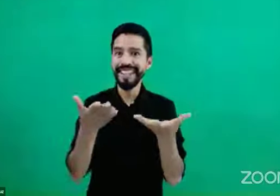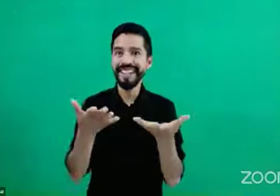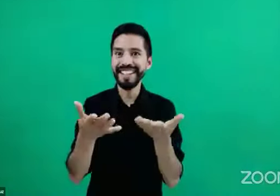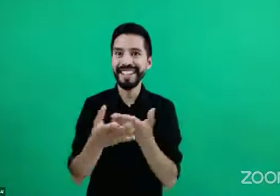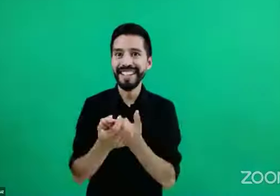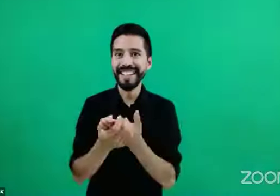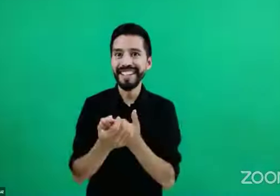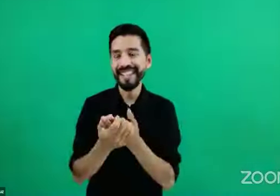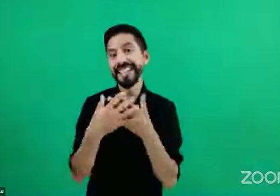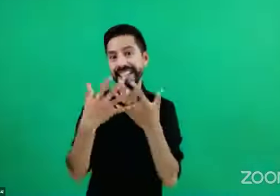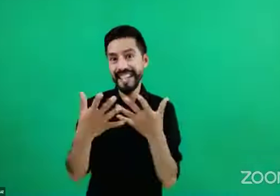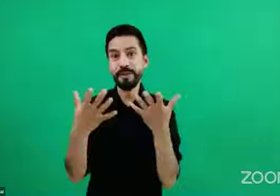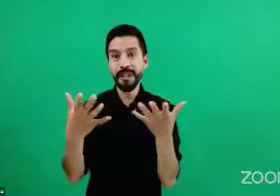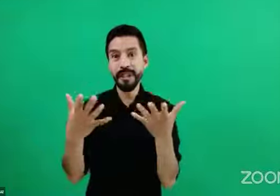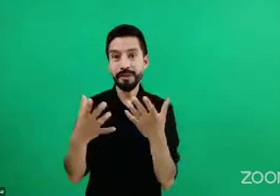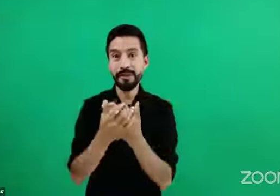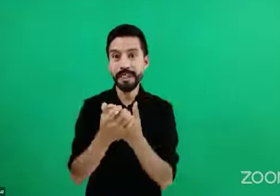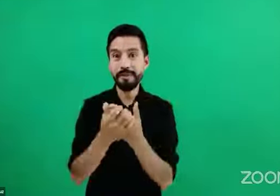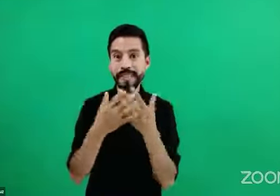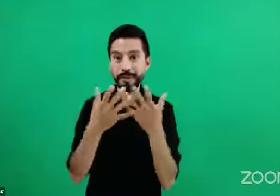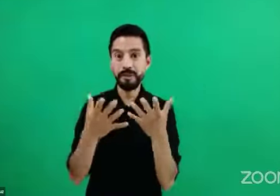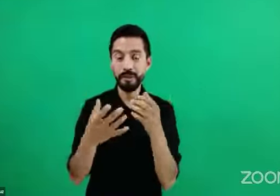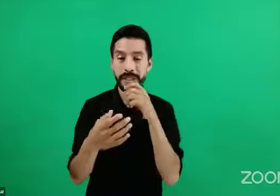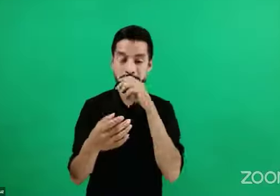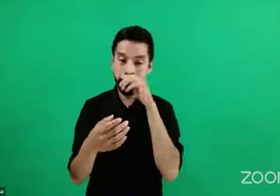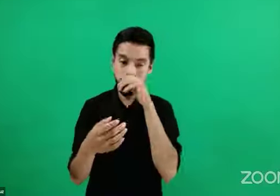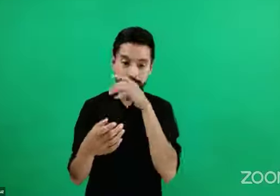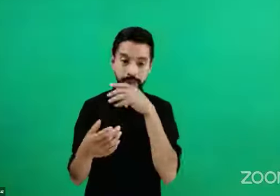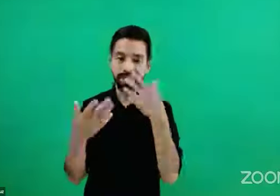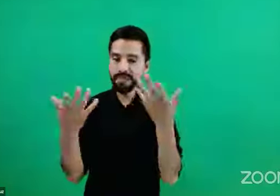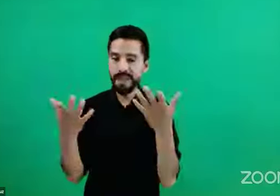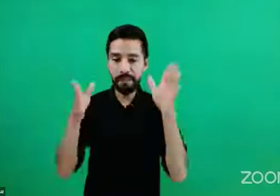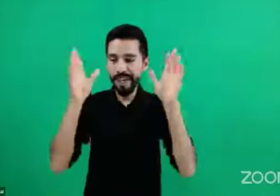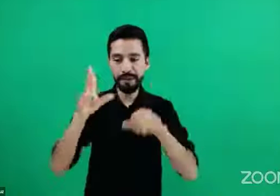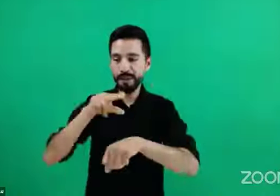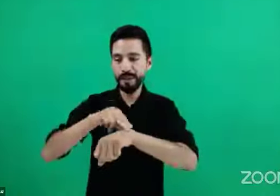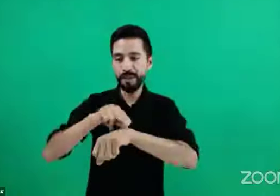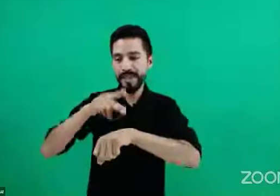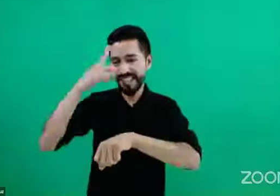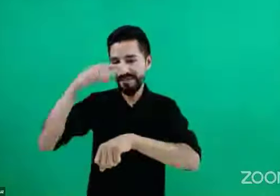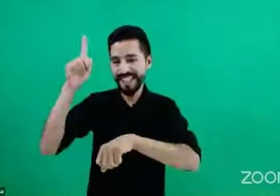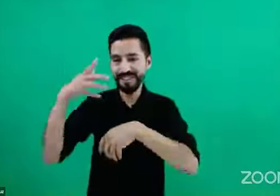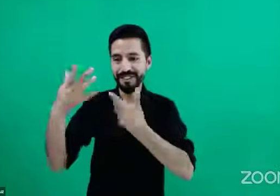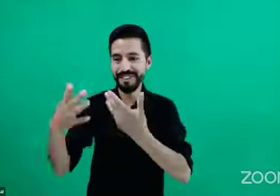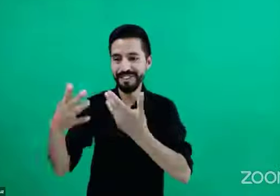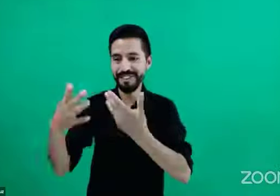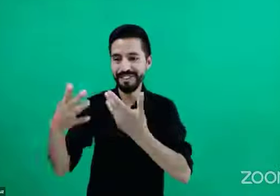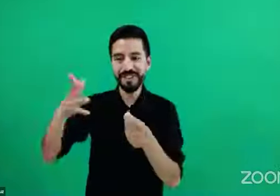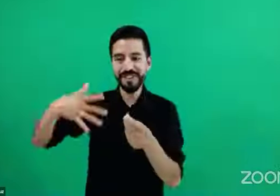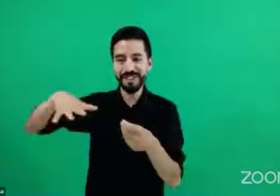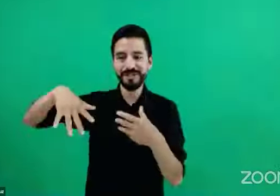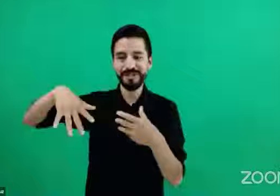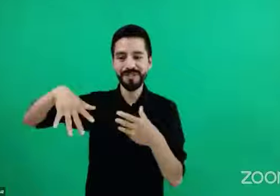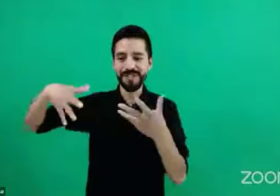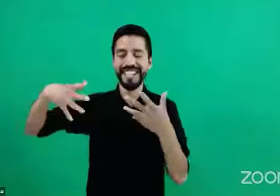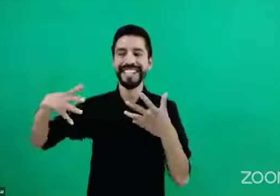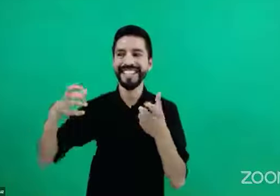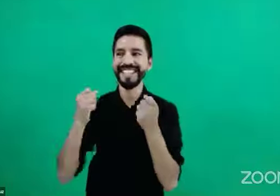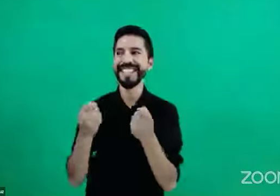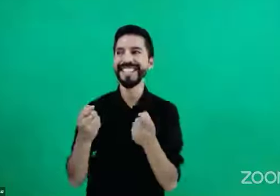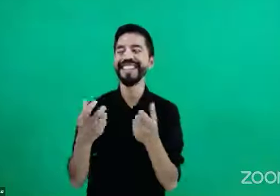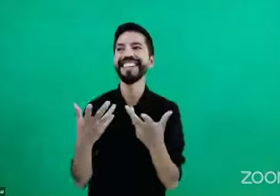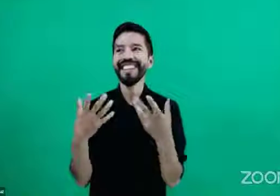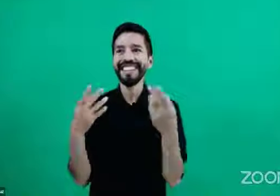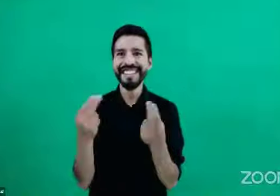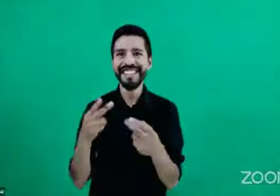a llegar. En este caso, cuando son temas como estos. Para un doctor, pues es fácil, ¿no? Porque muchos sordos buscan